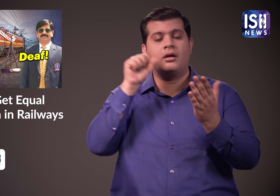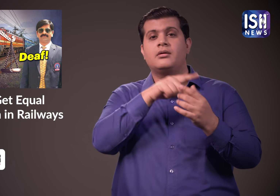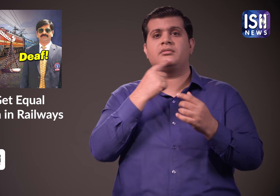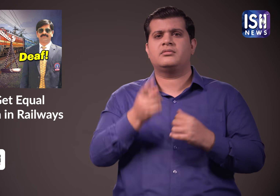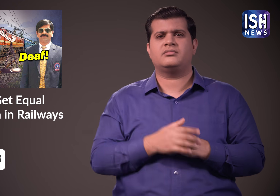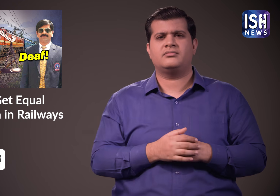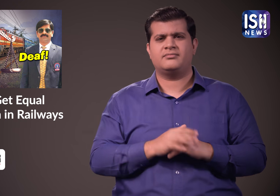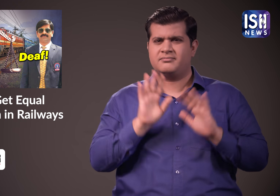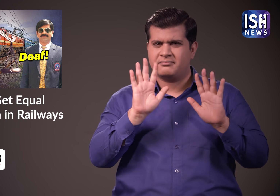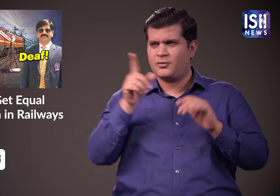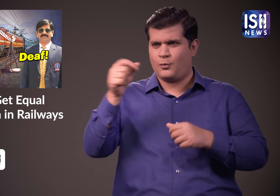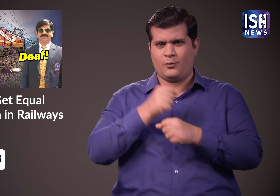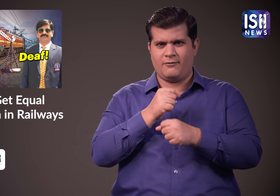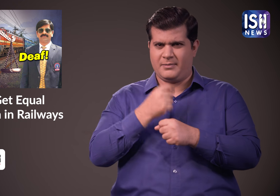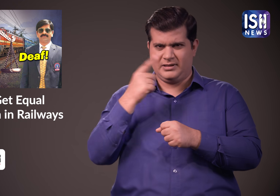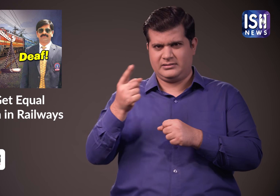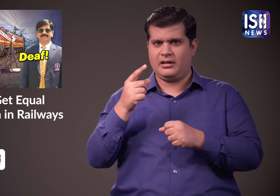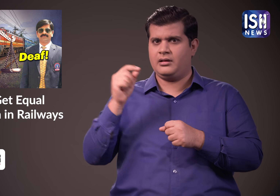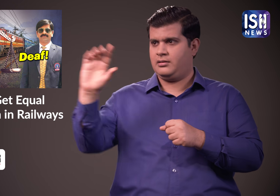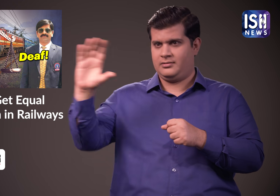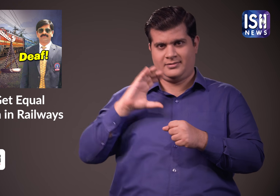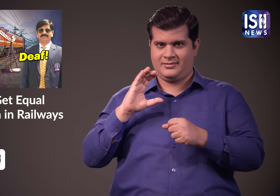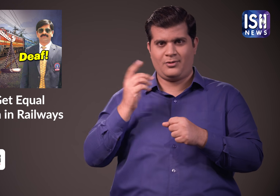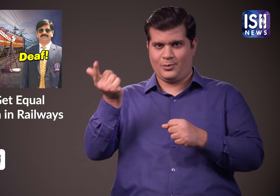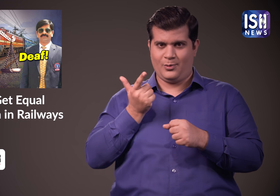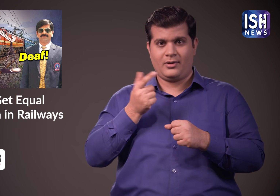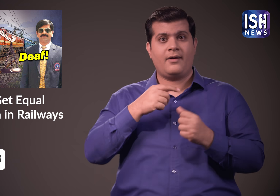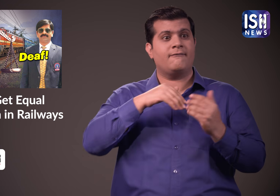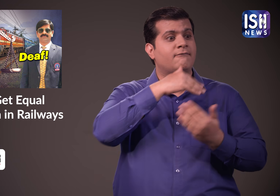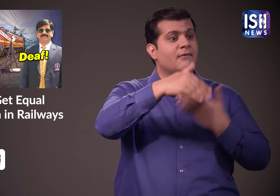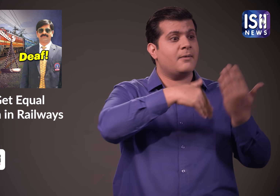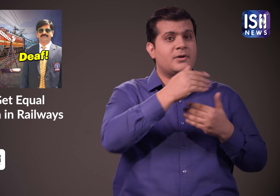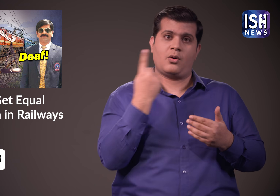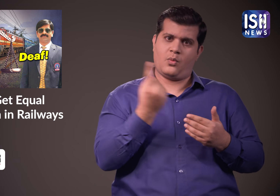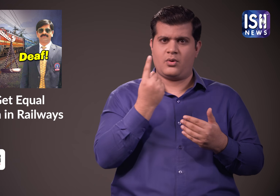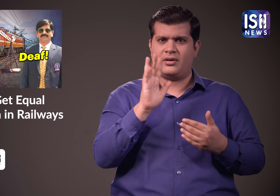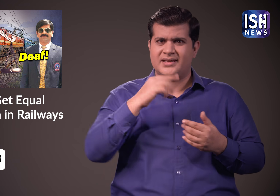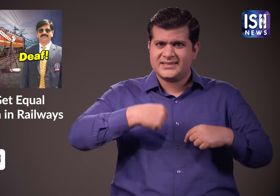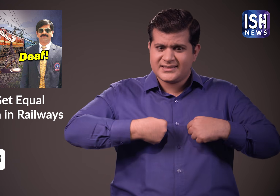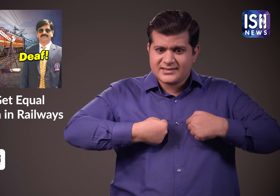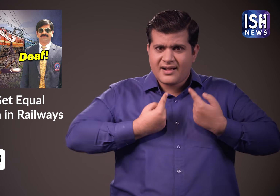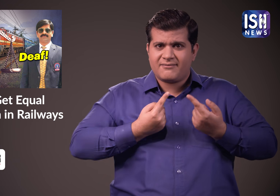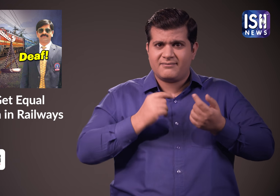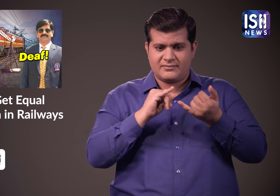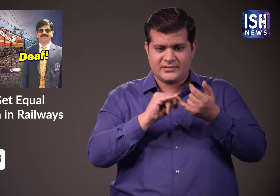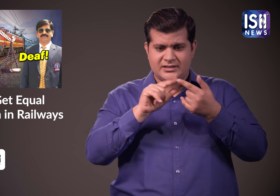जिसमें स्पस्ट रूप से बताया गया कि रुन सुविदा केवल परिवार के सदस्यों की शादी के लिए उपलब थी, स्वयम के लिए नहीं